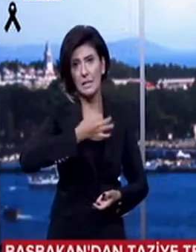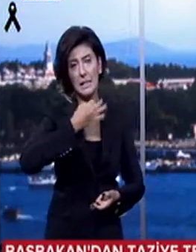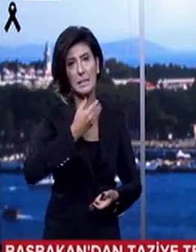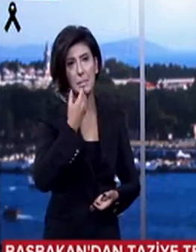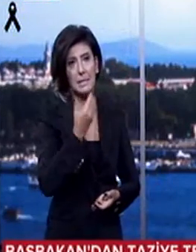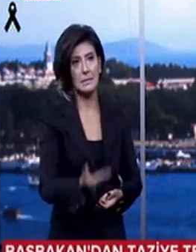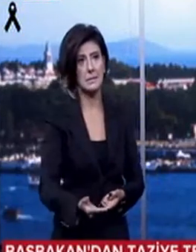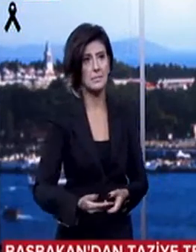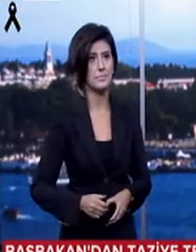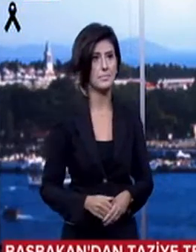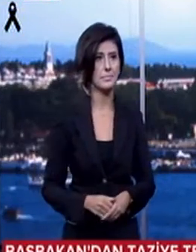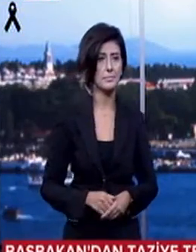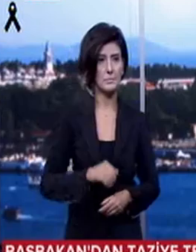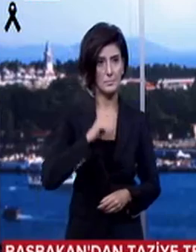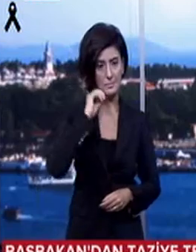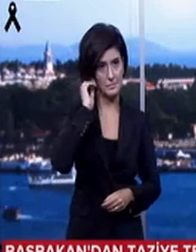ifade ettiği belirtildi.